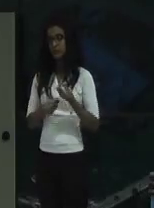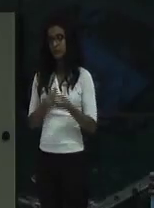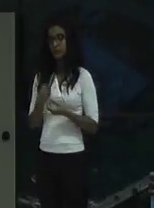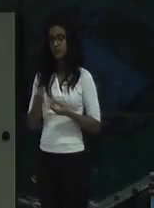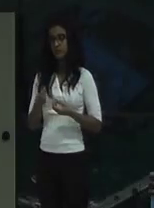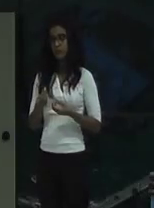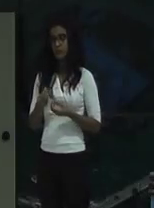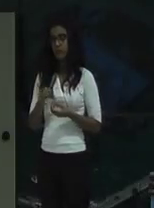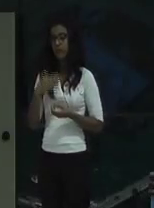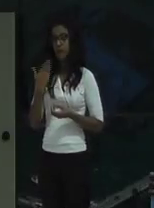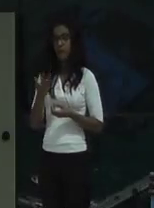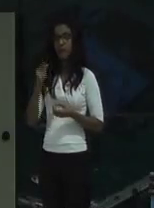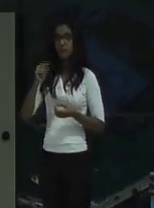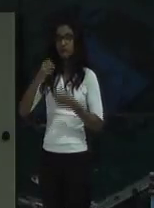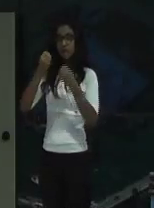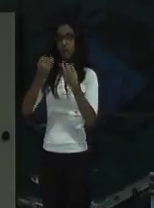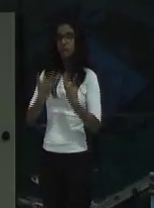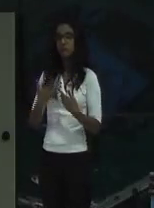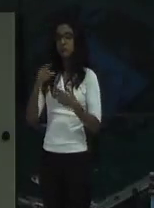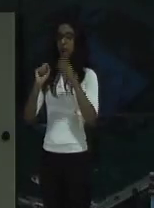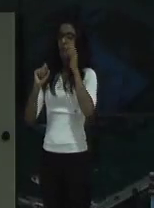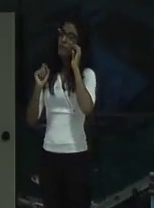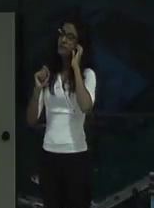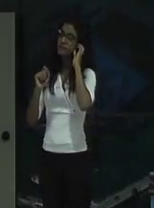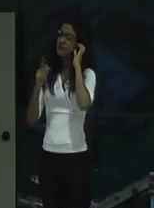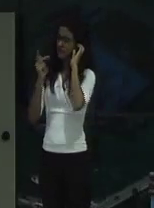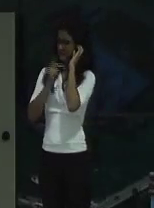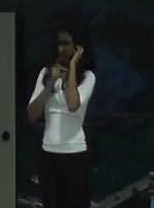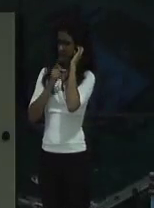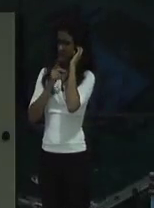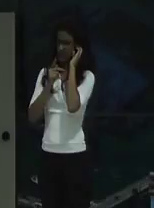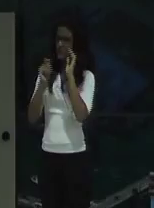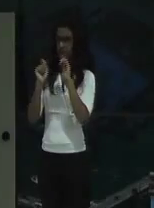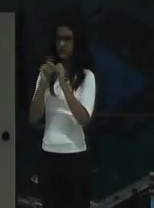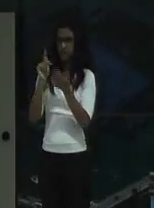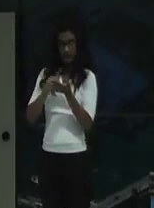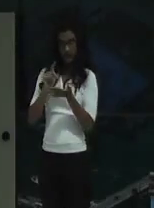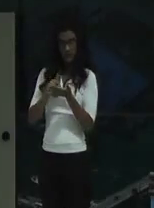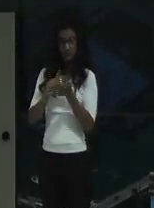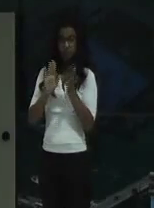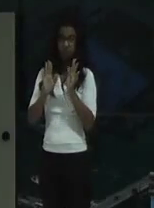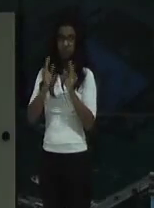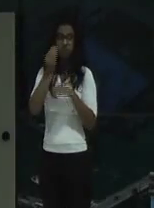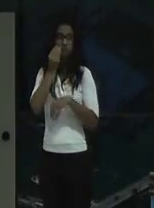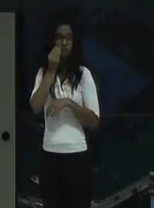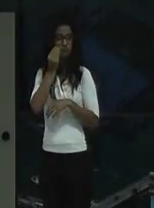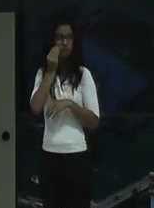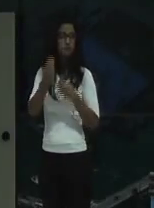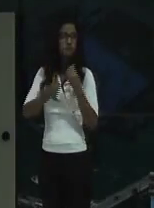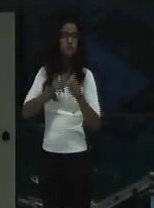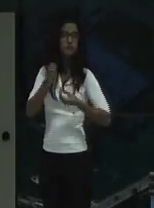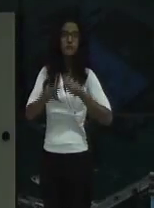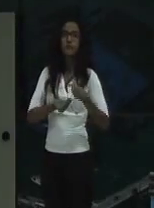está colocando aí, realmente está sendo feito isso? Então, guardar para ver o pronunciamento dela.